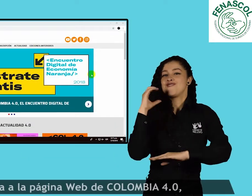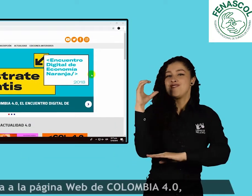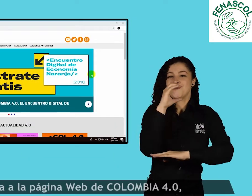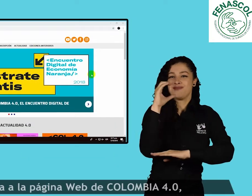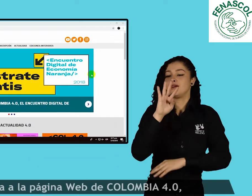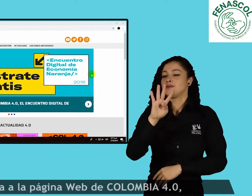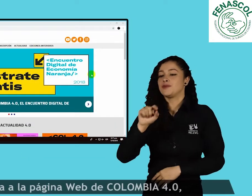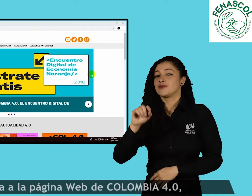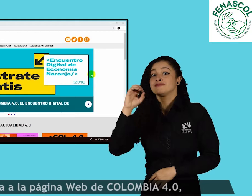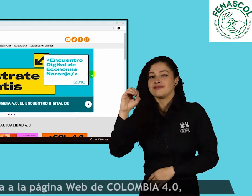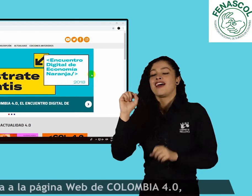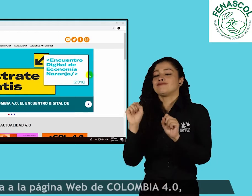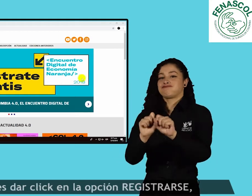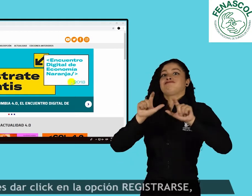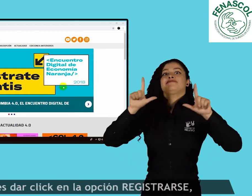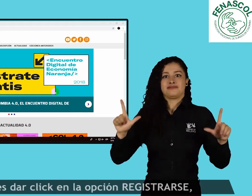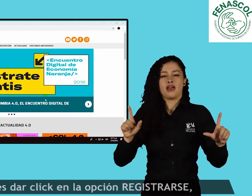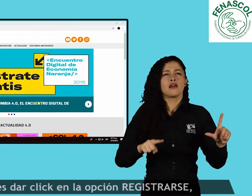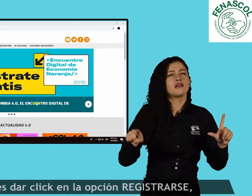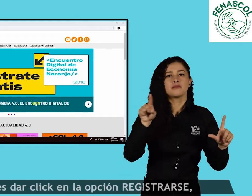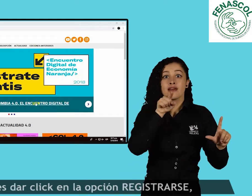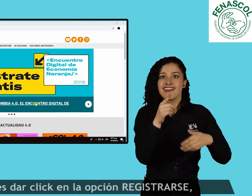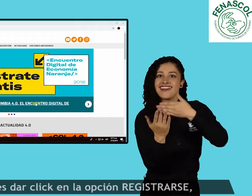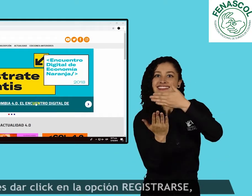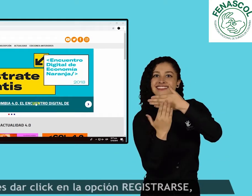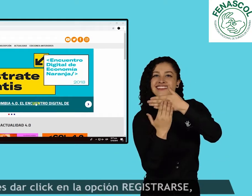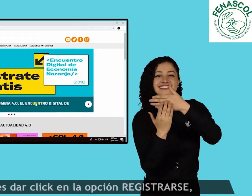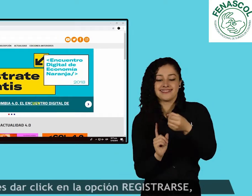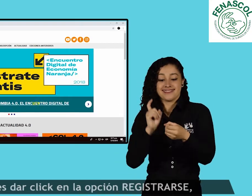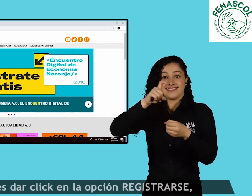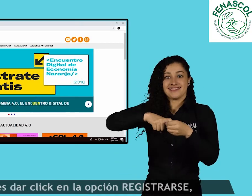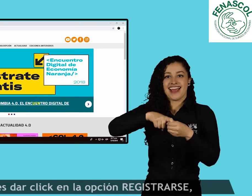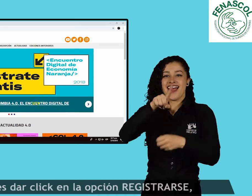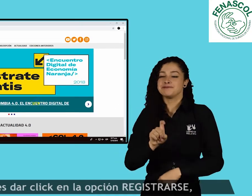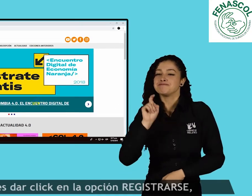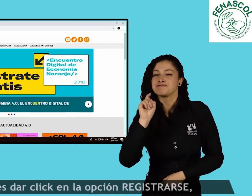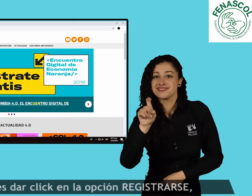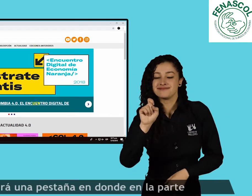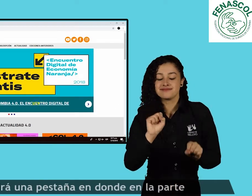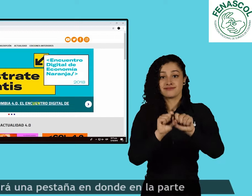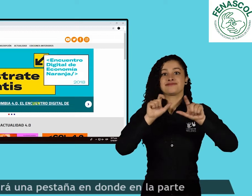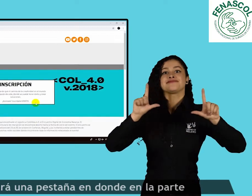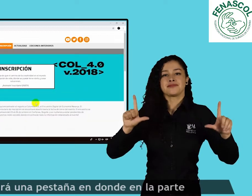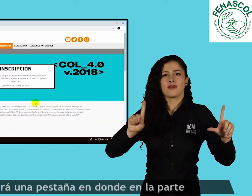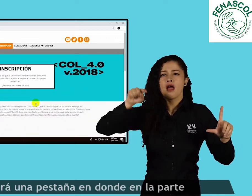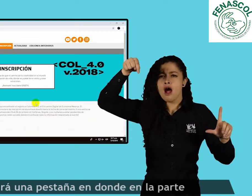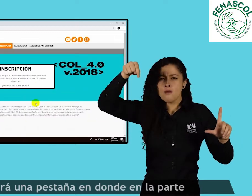de Colombia 4.0. Allí debes dar clic en la opción Registrarse. Se abrirá una pestaña